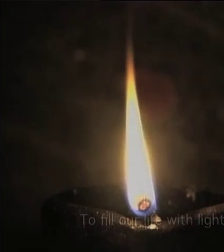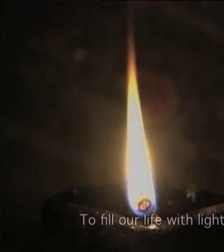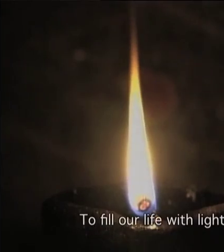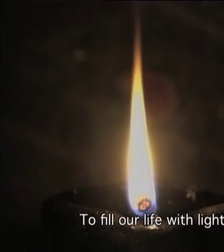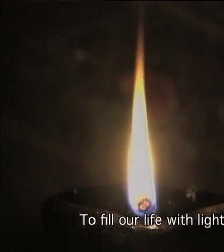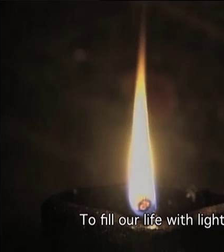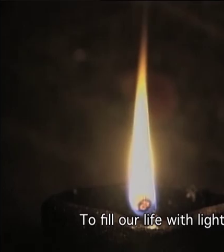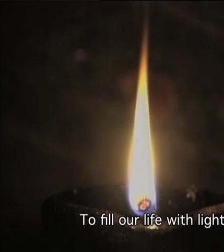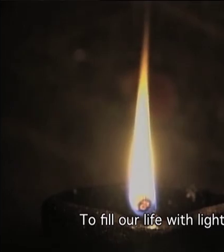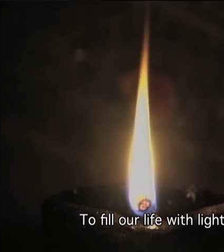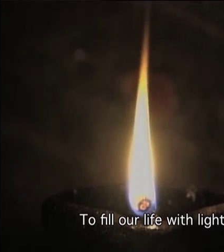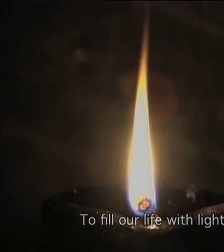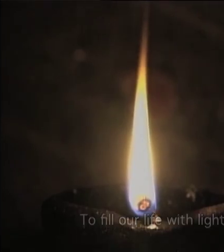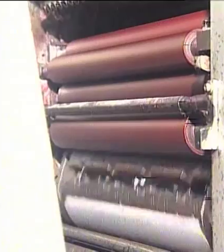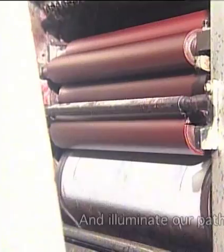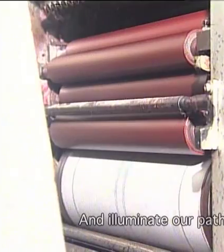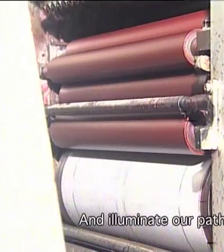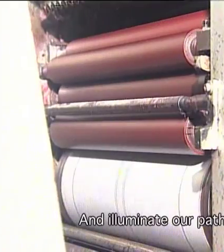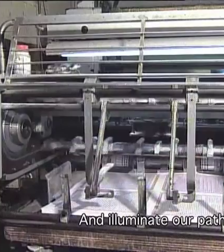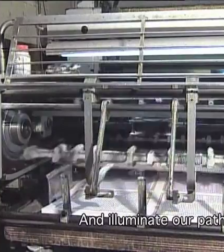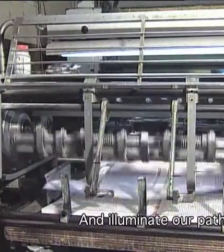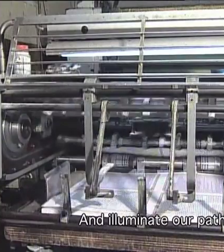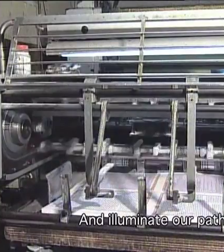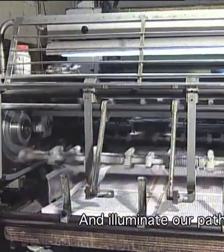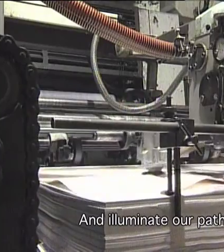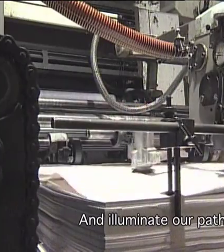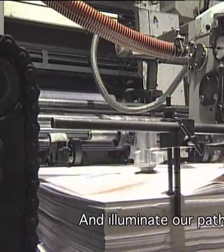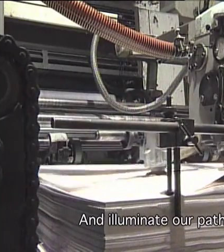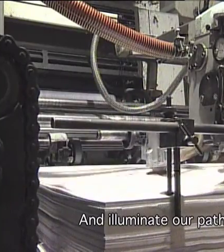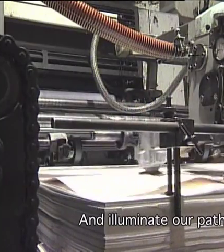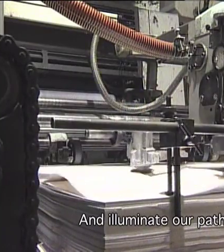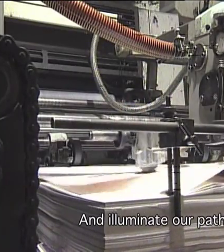जीवन ये प्रकाशित करने, राहों को आलोकित करने।